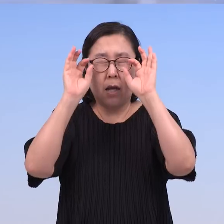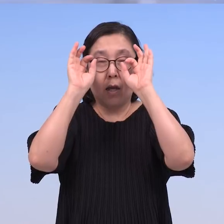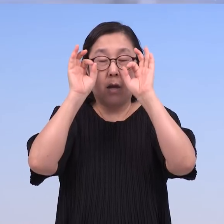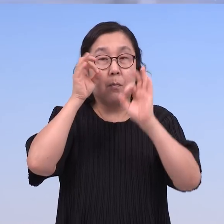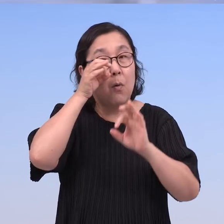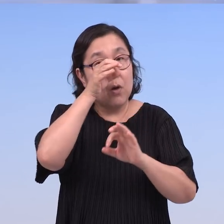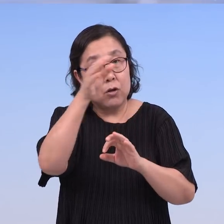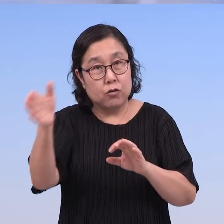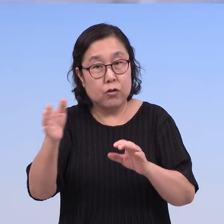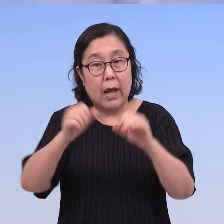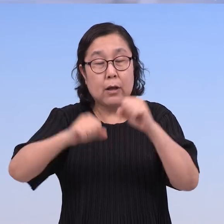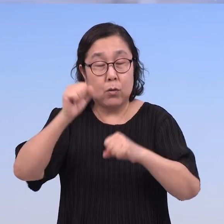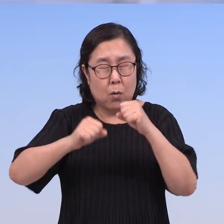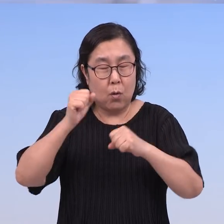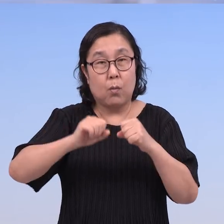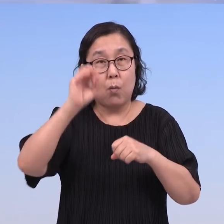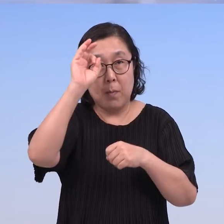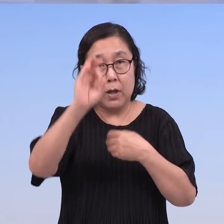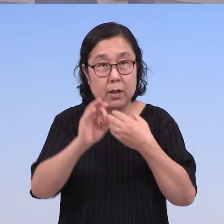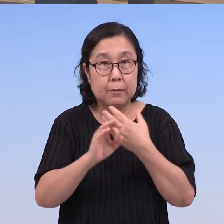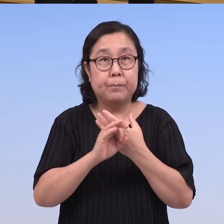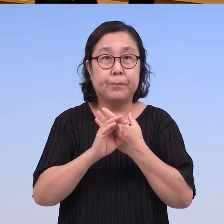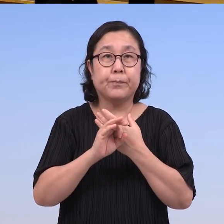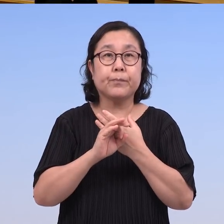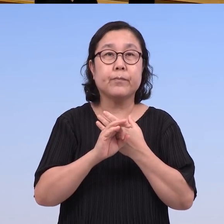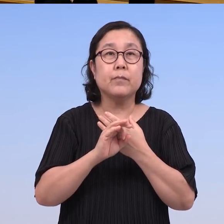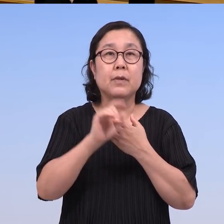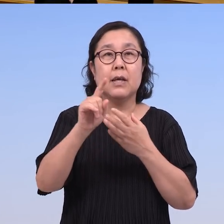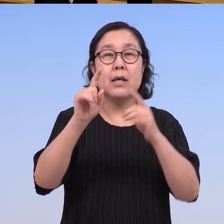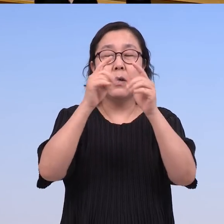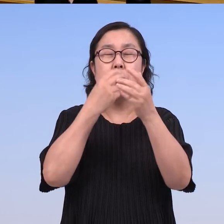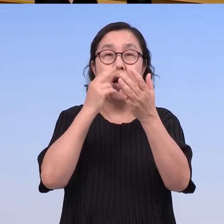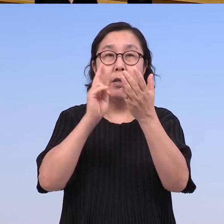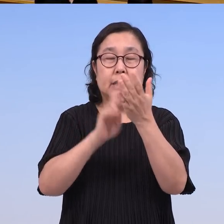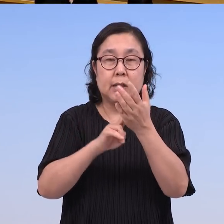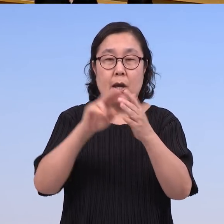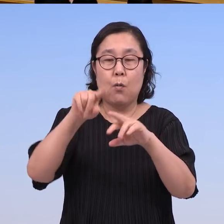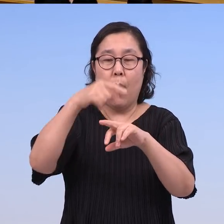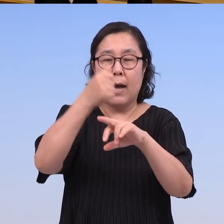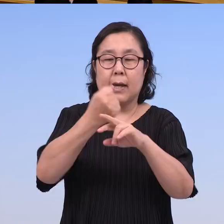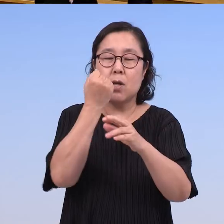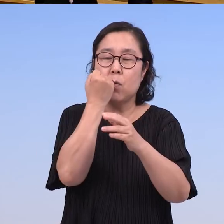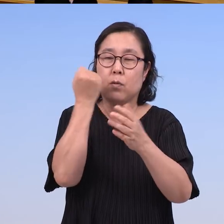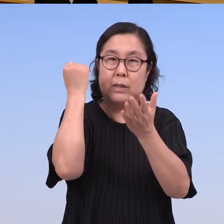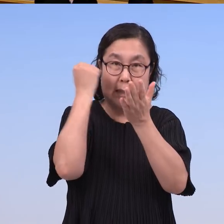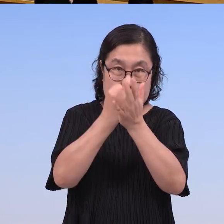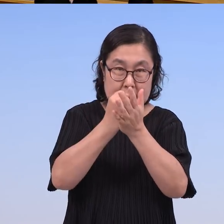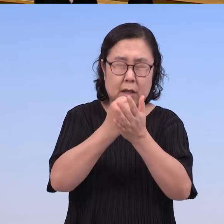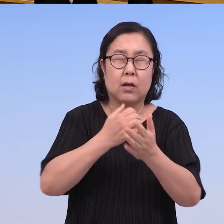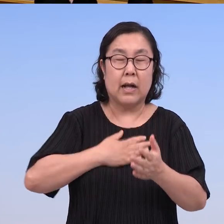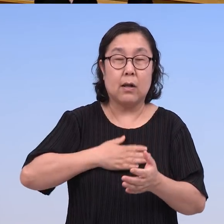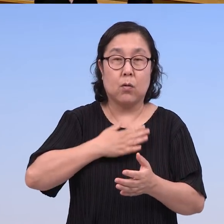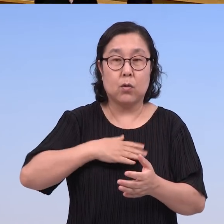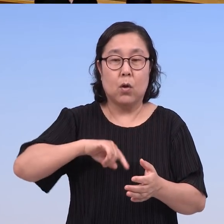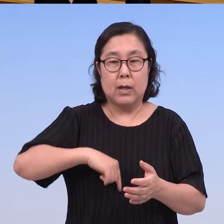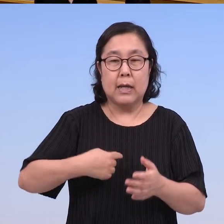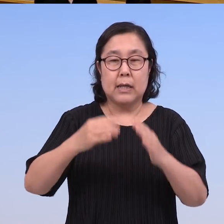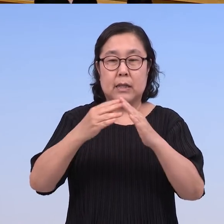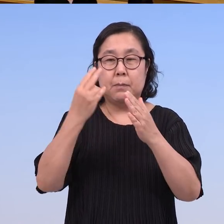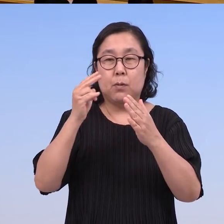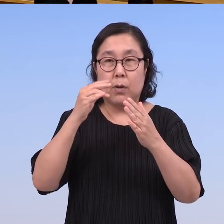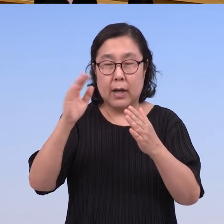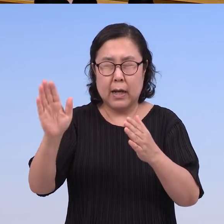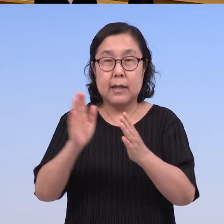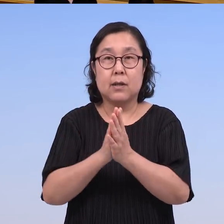여러분 몇 번이나 들었던 말씀입니다. 다니엘 6장 10절 다니엘이 이 조서에 왕의 도장이 찍힌 것을 알고도 자기